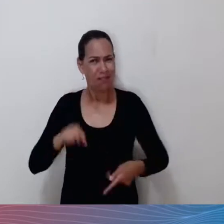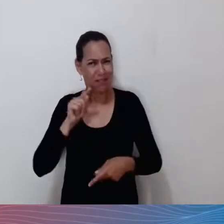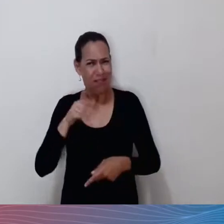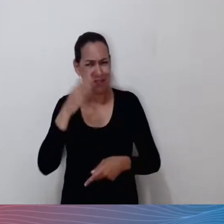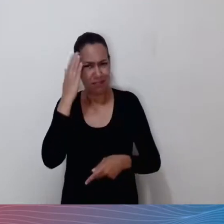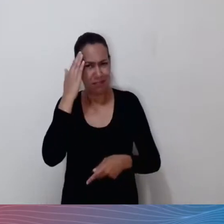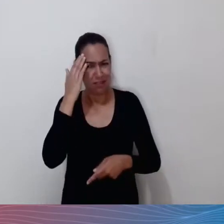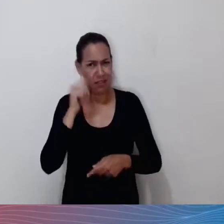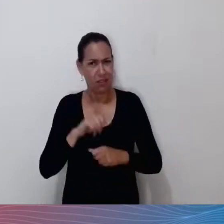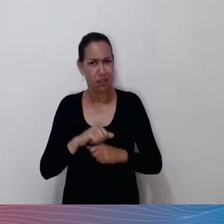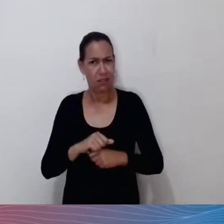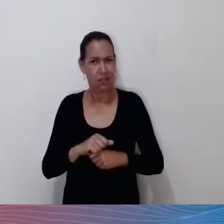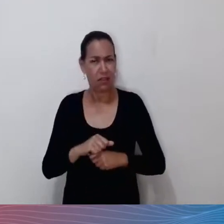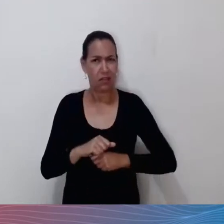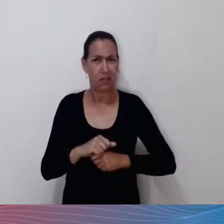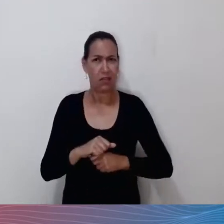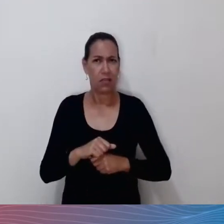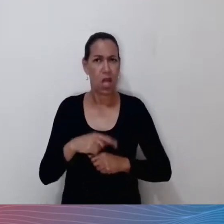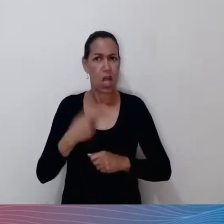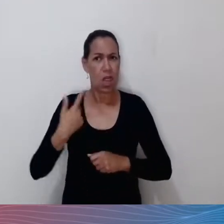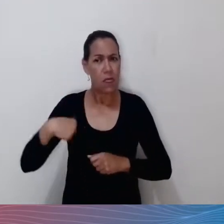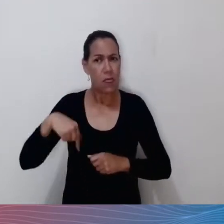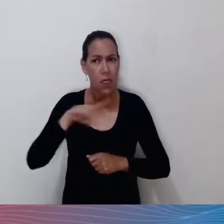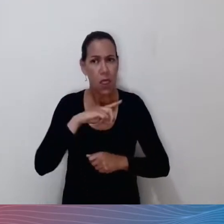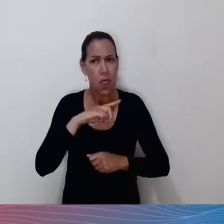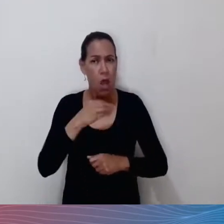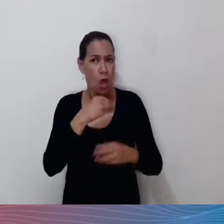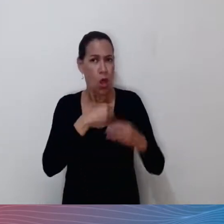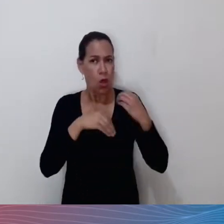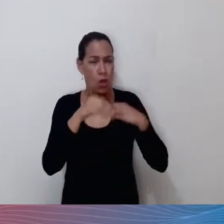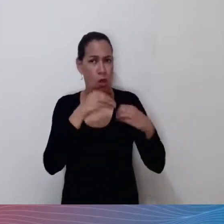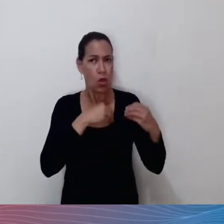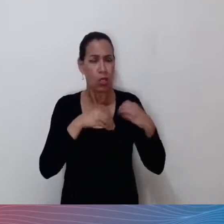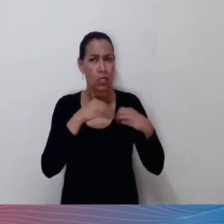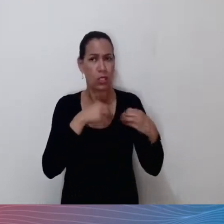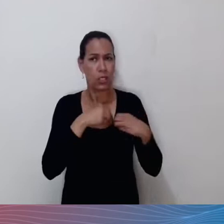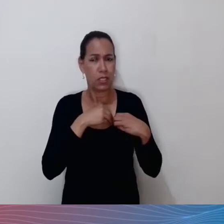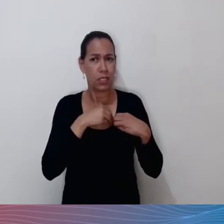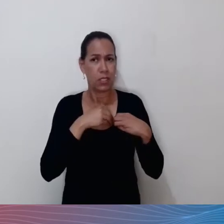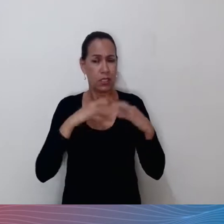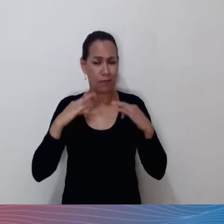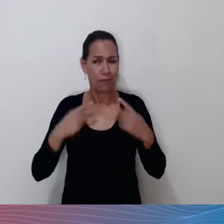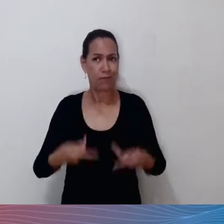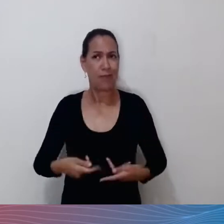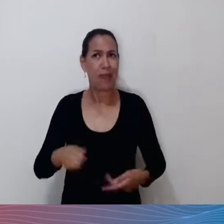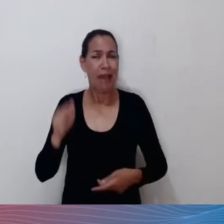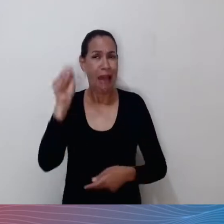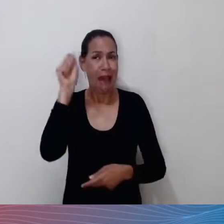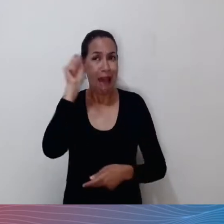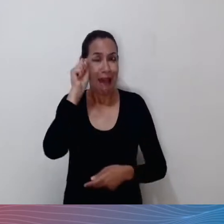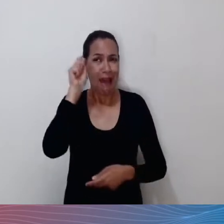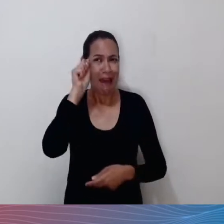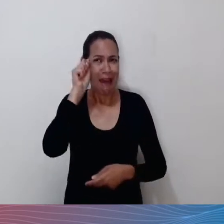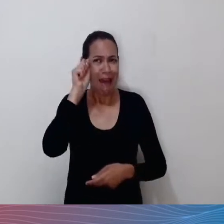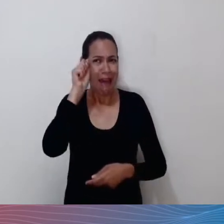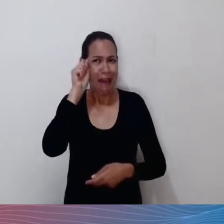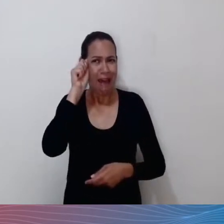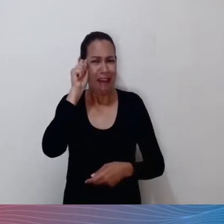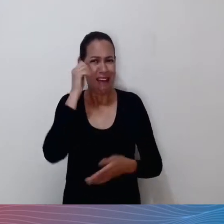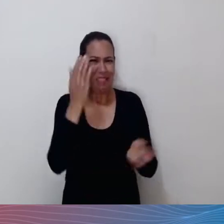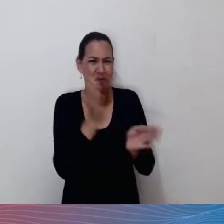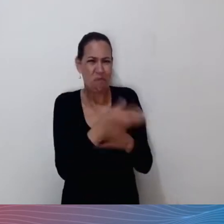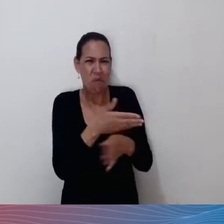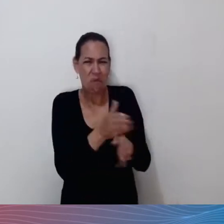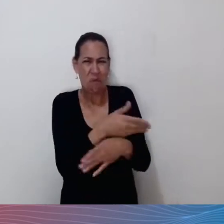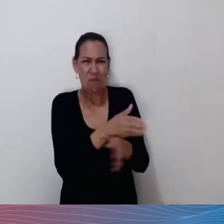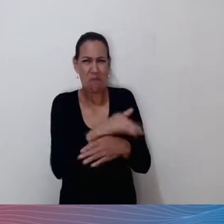quando pecamos, quando Adão transgrediu contra a palavra de Deus no jardim do Éden,